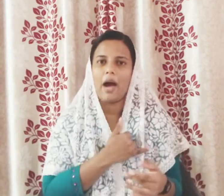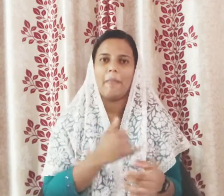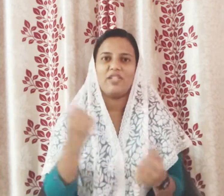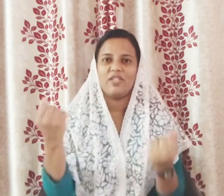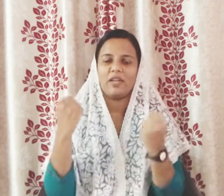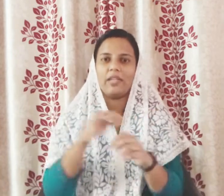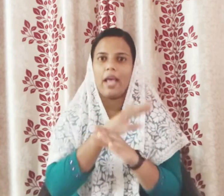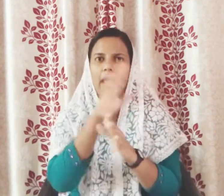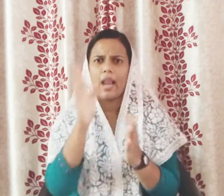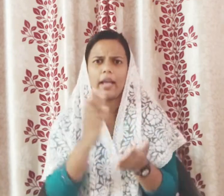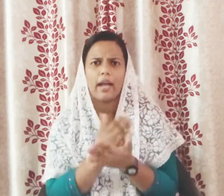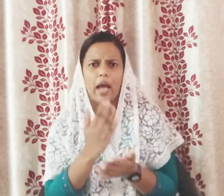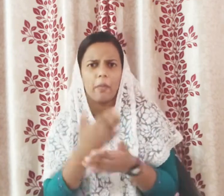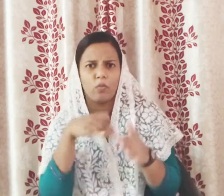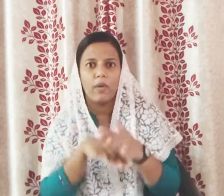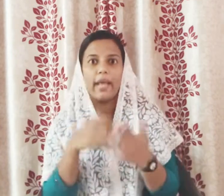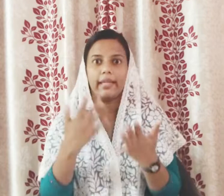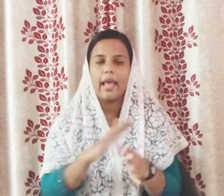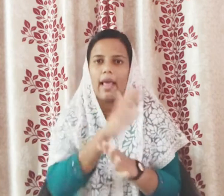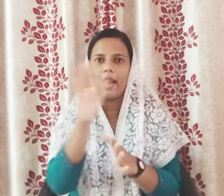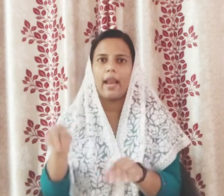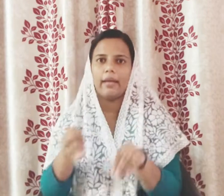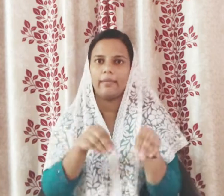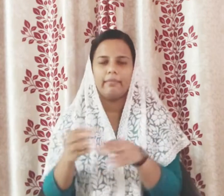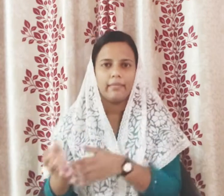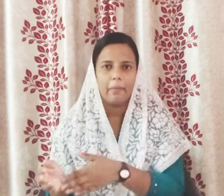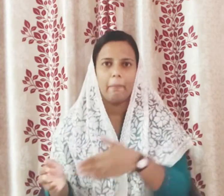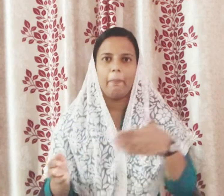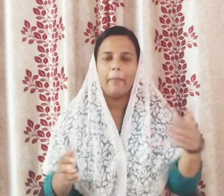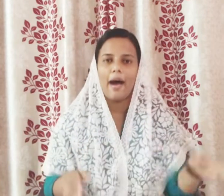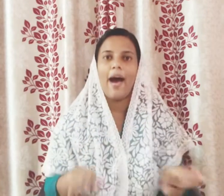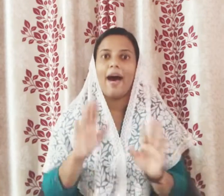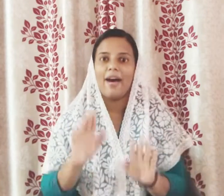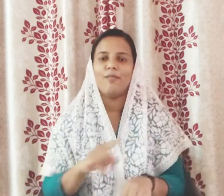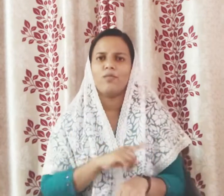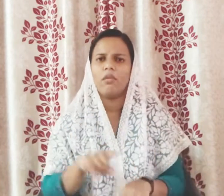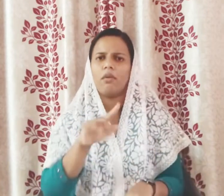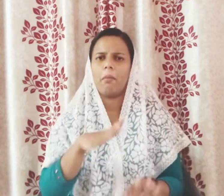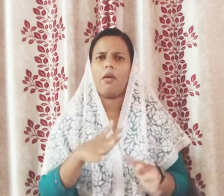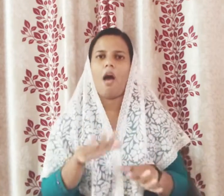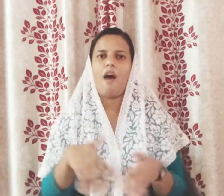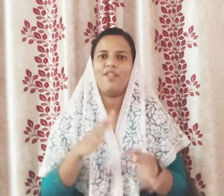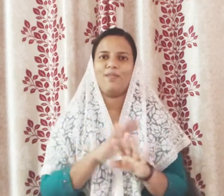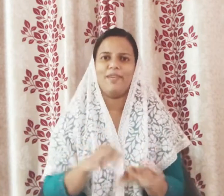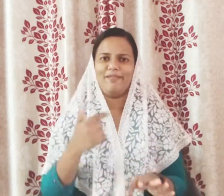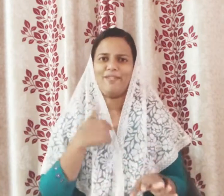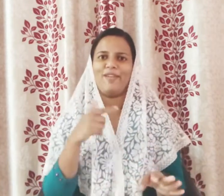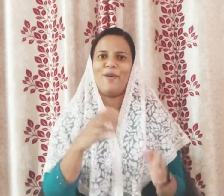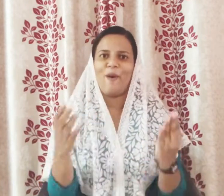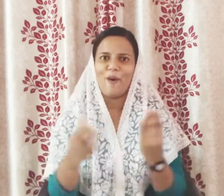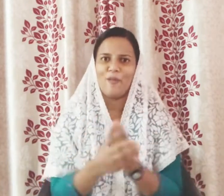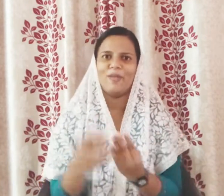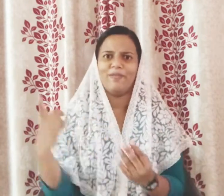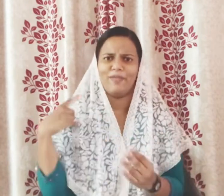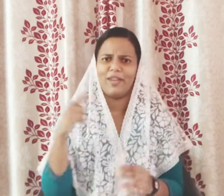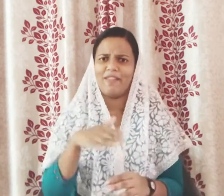അല്ലെങ്കിൽ പാപത്തിന് കാരണമായതിനെ എടുത്തു മാറ്റിക്കഴിഞ്ഞപ്പോൾ കർത്താവ് എന്തു ചെയ്യുക? ഇനി ഭയപ്പെടേണ്ട ആവശ്യമില്ല, ഇനി ഞാൻ നിൻ്റെ കൂടെ നിൽക്കും,